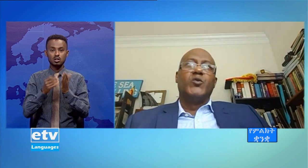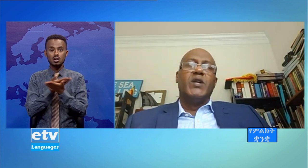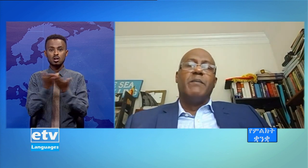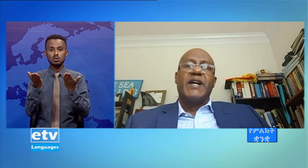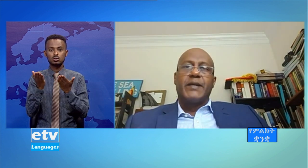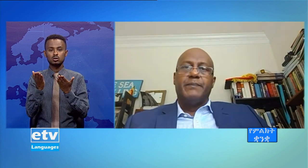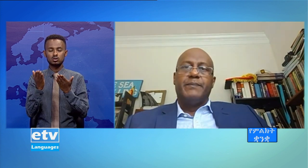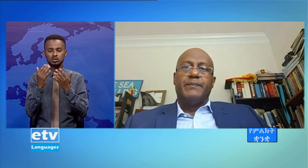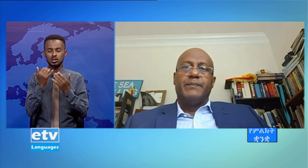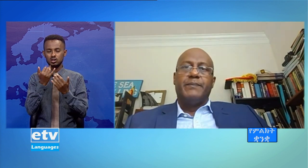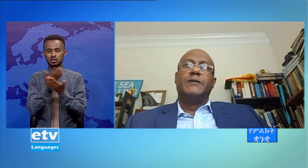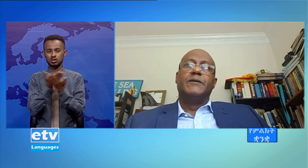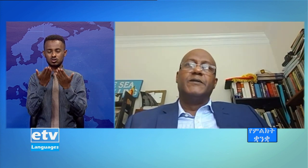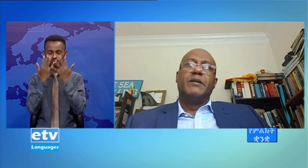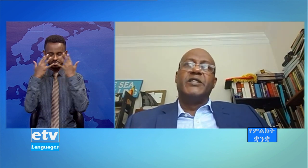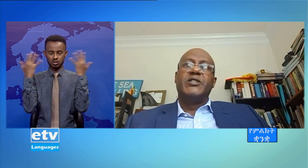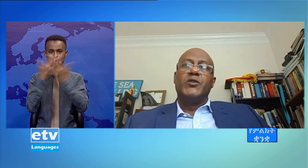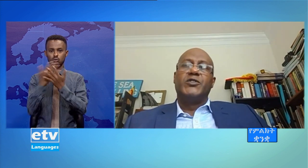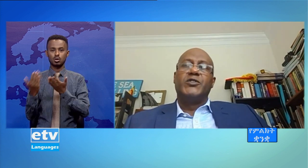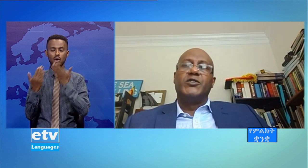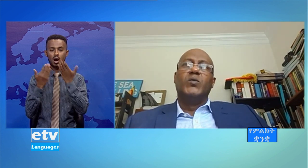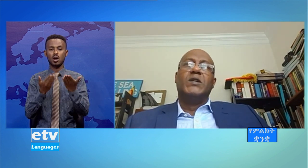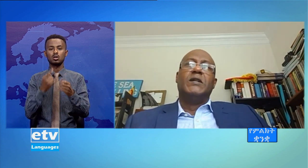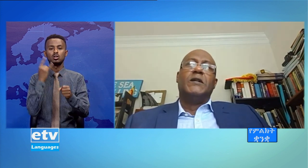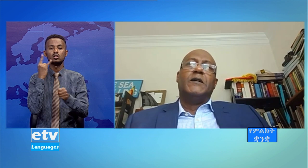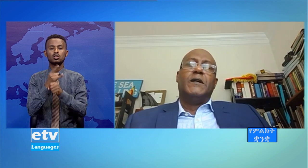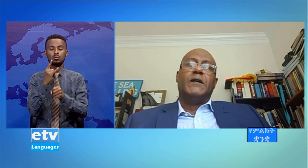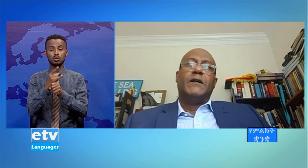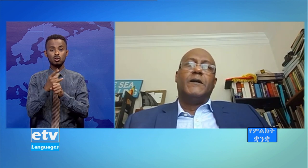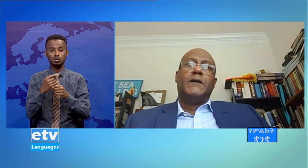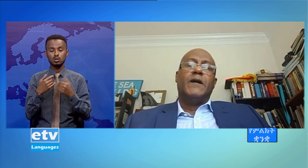ነገሮችን አዛብቶ የማቅረብ ዘመቻዎች አሉ።